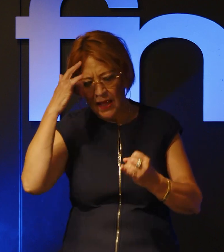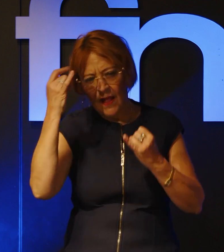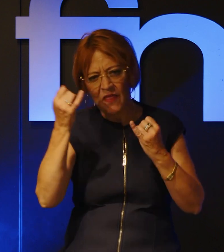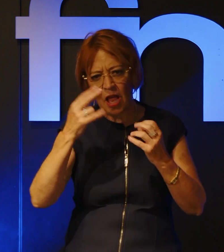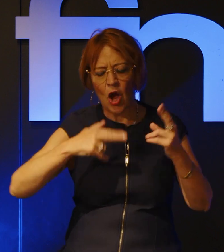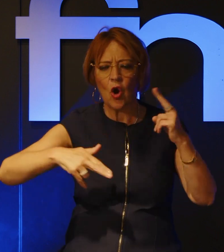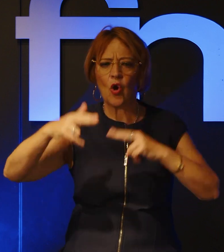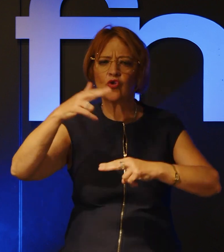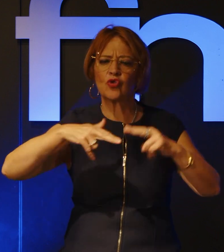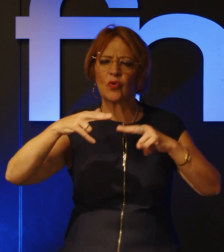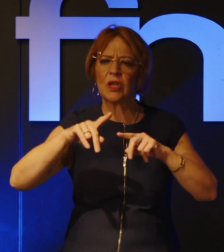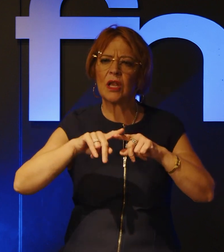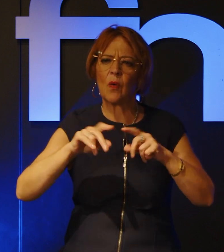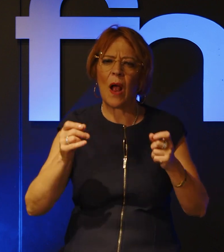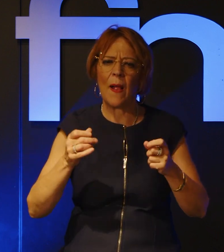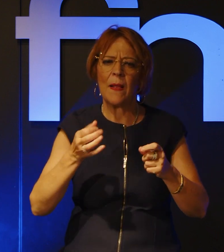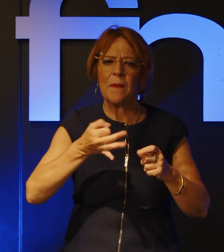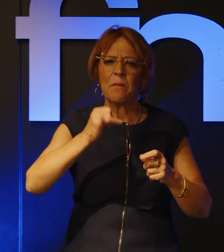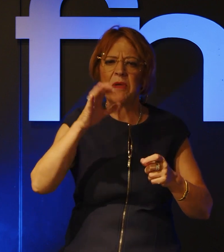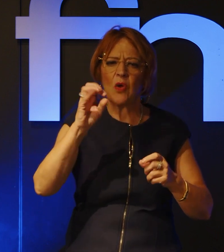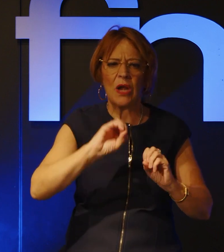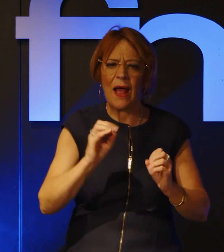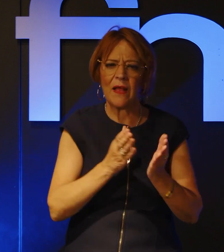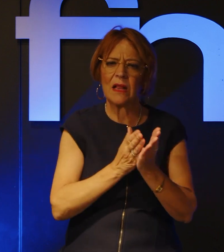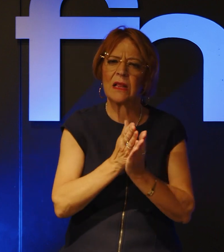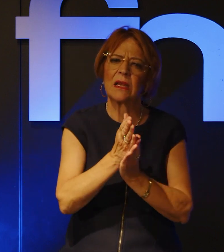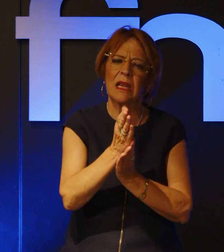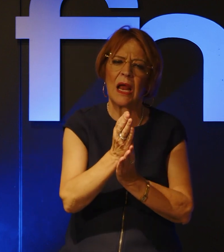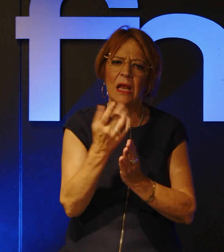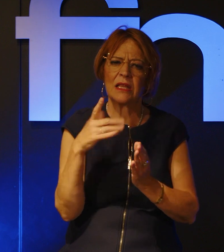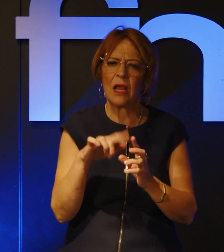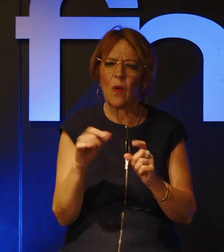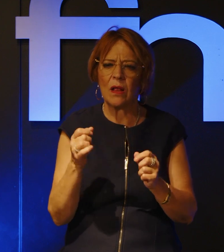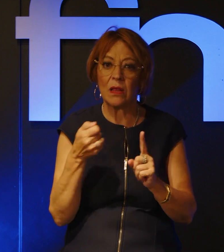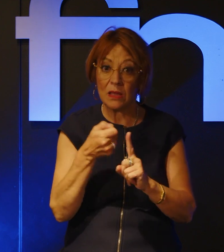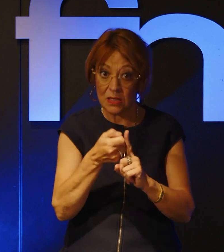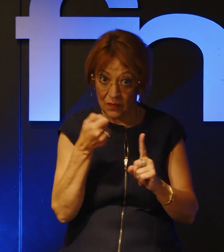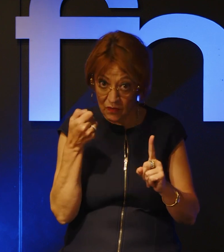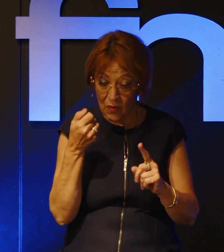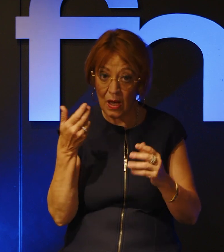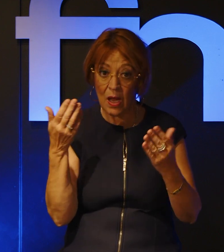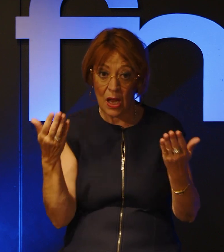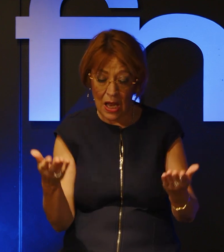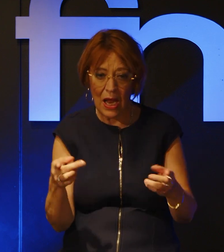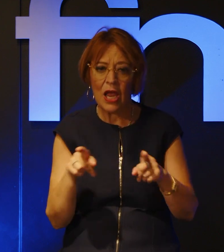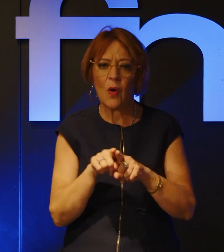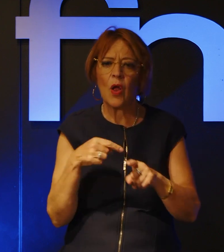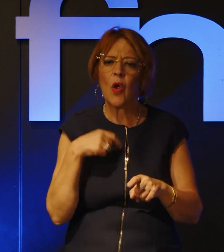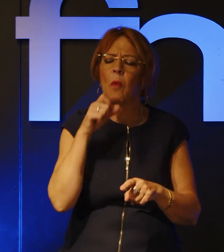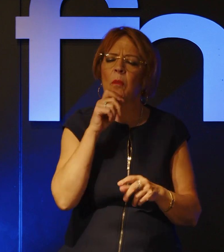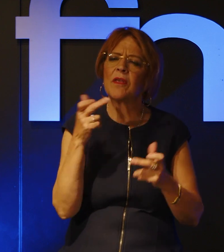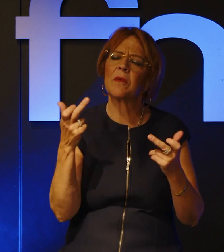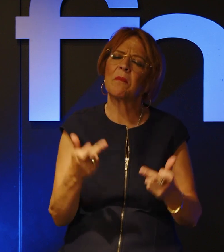construir performances sem Picos lineares em termos de tensão e o desafio era como eu poderia